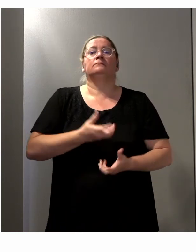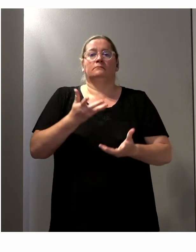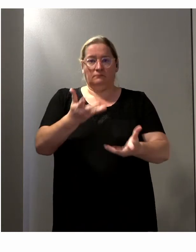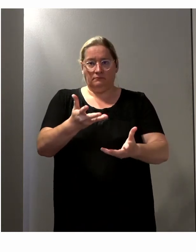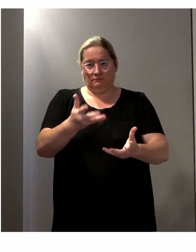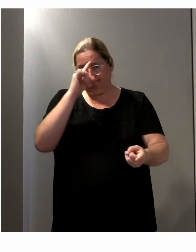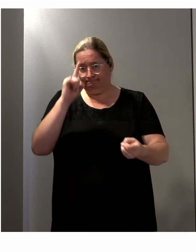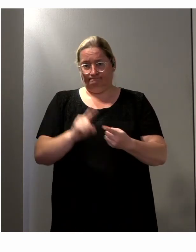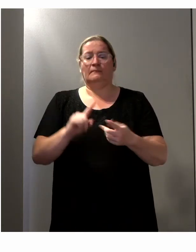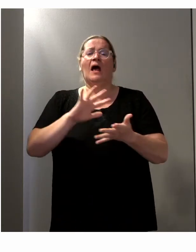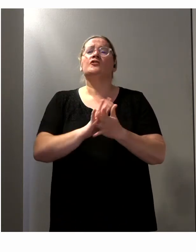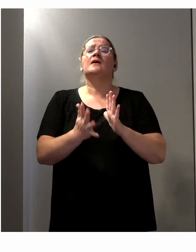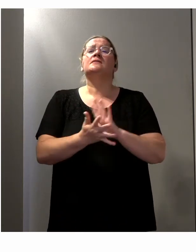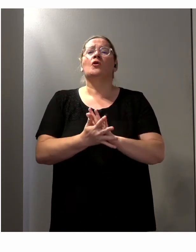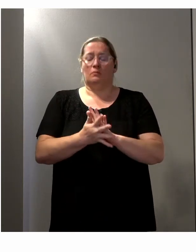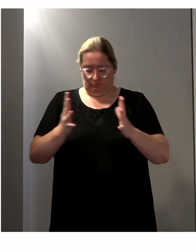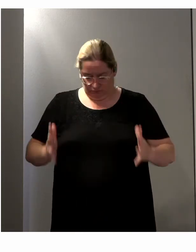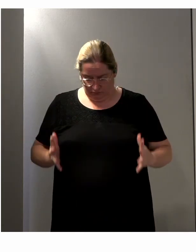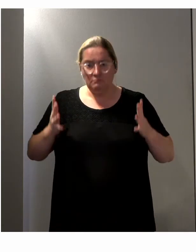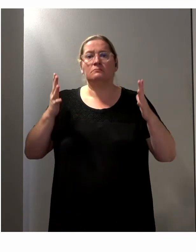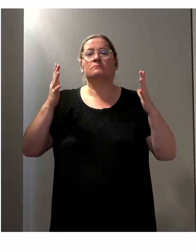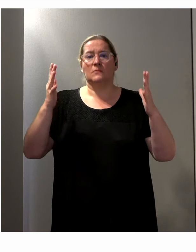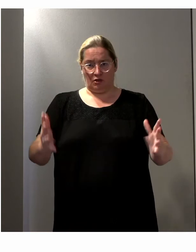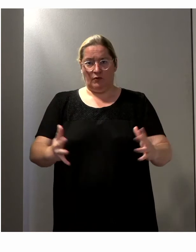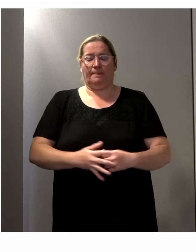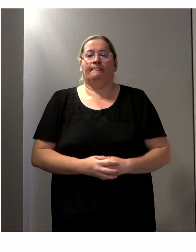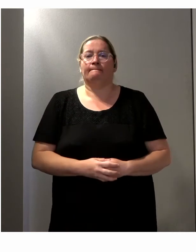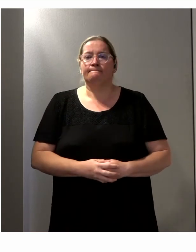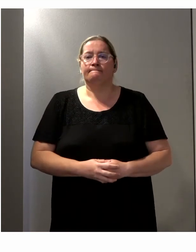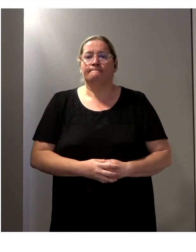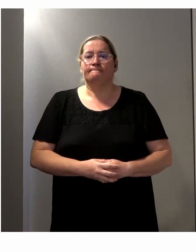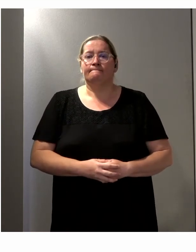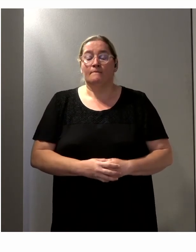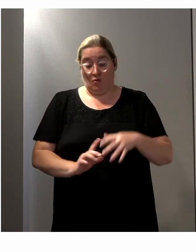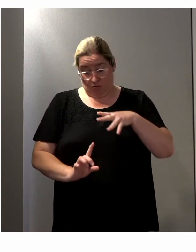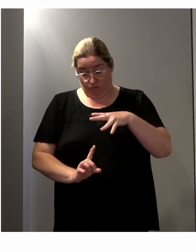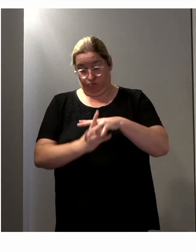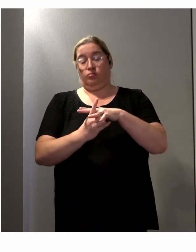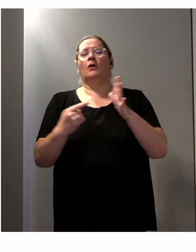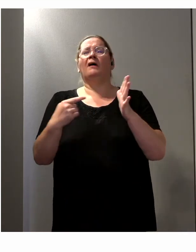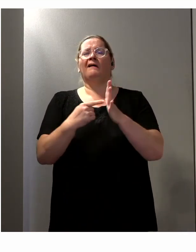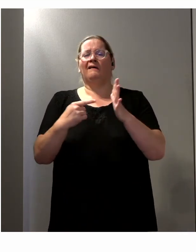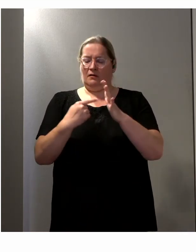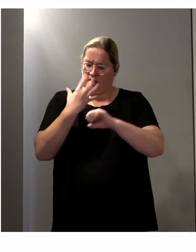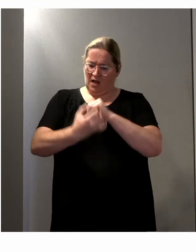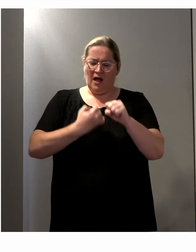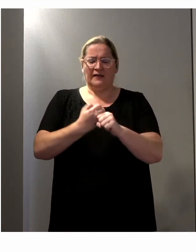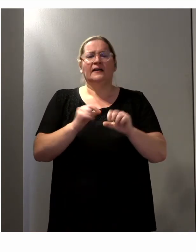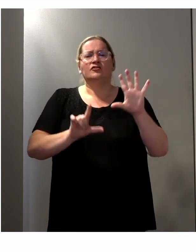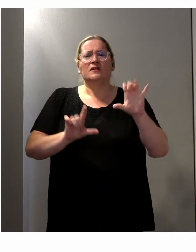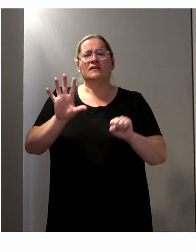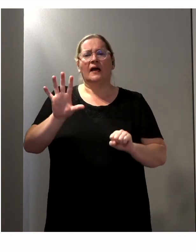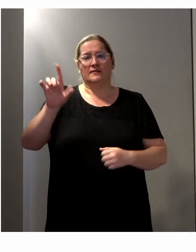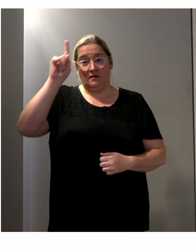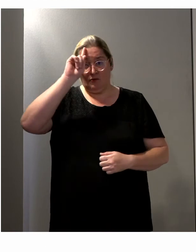l'engagement associatif. L'engagement associatif, il est né depuis 1975 finalement, parce que la question des ressources des